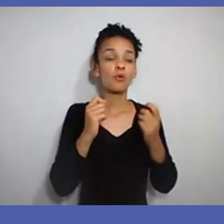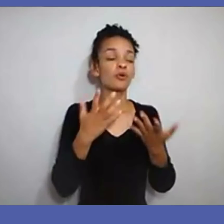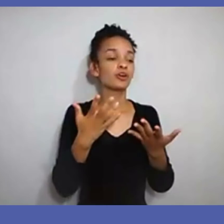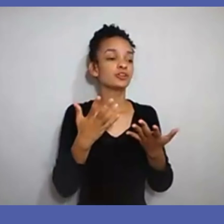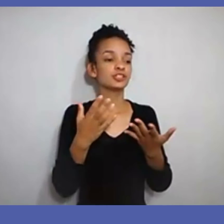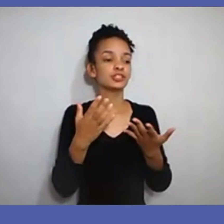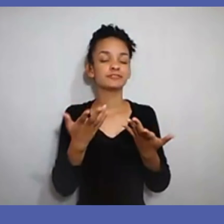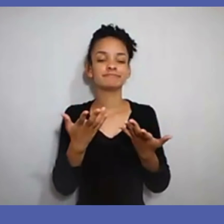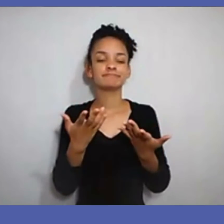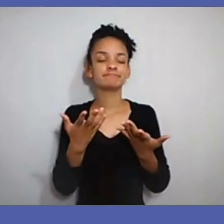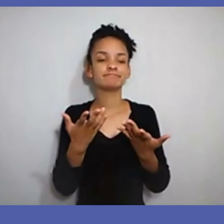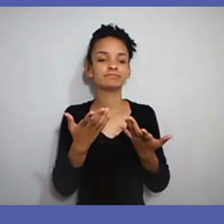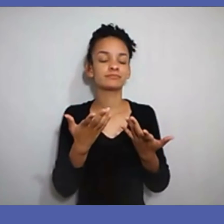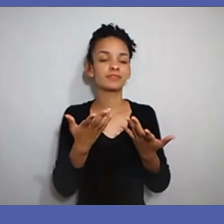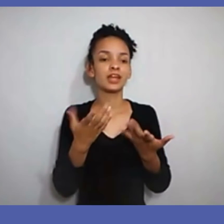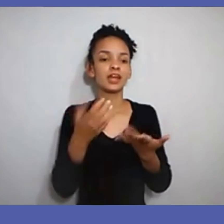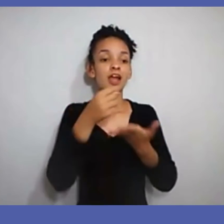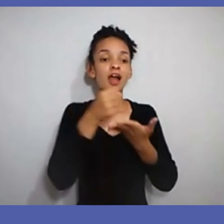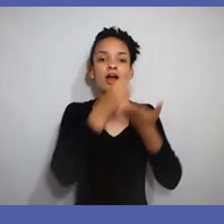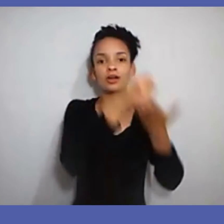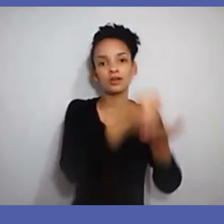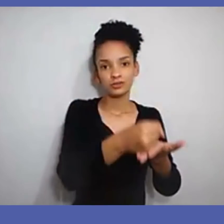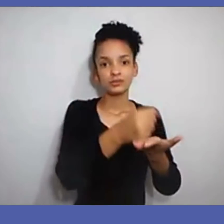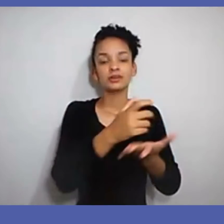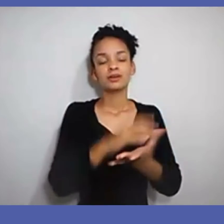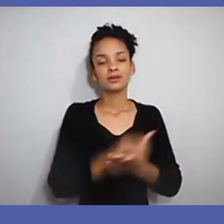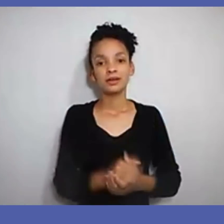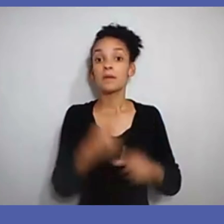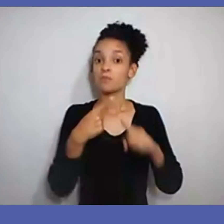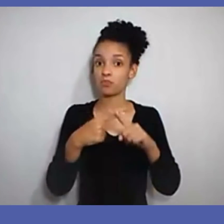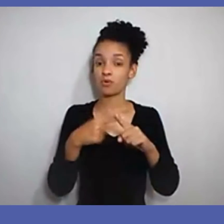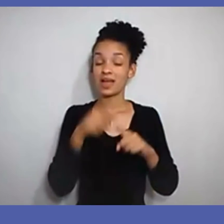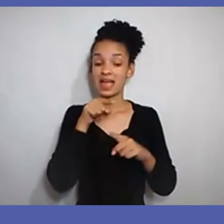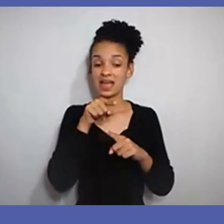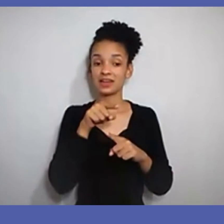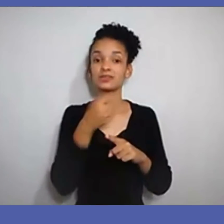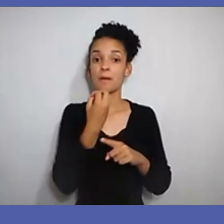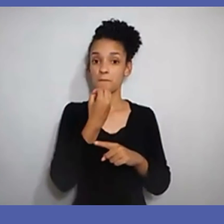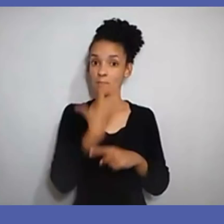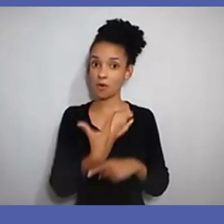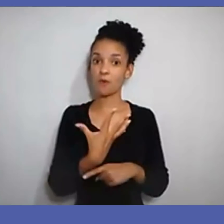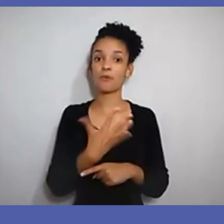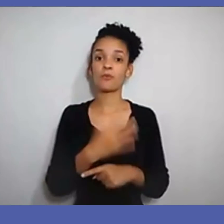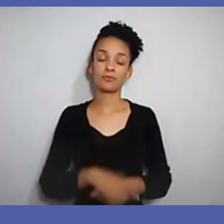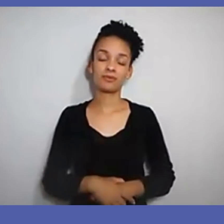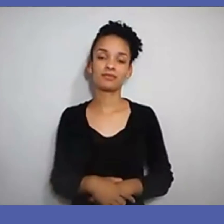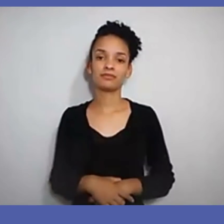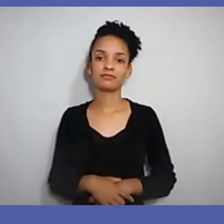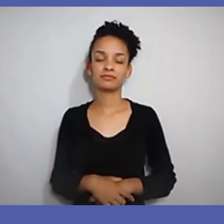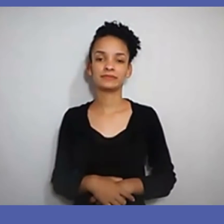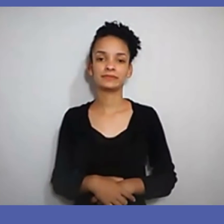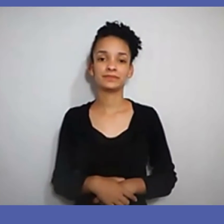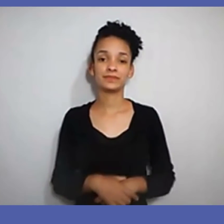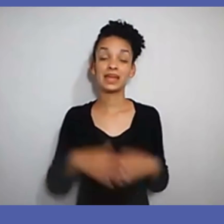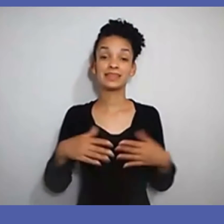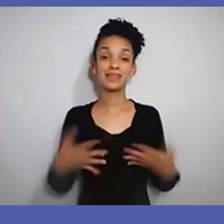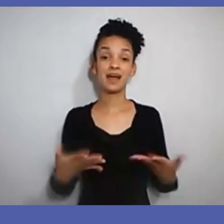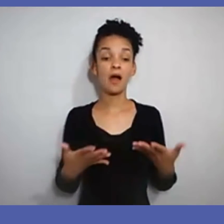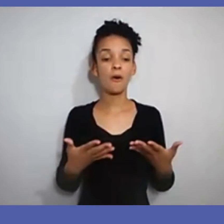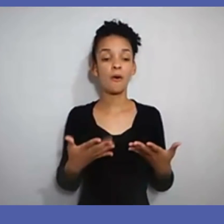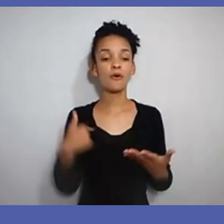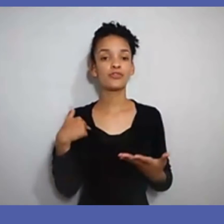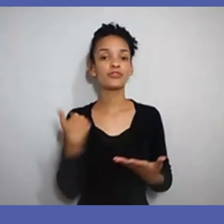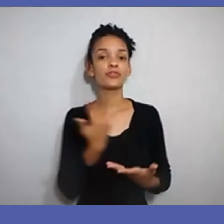vai beneficiar você na vinda do Senhor, tá? Então, irmãos, e dessa forma nós vamos